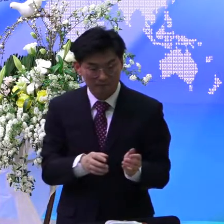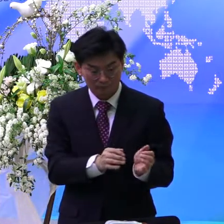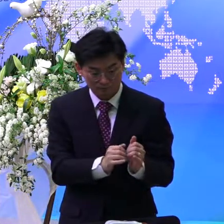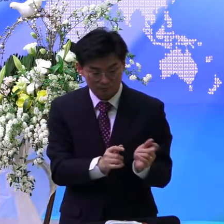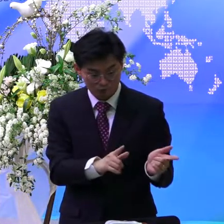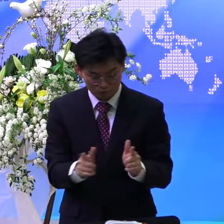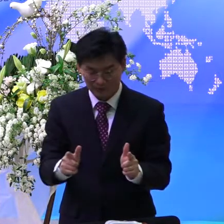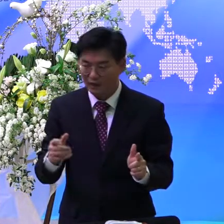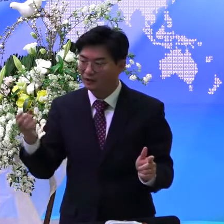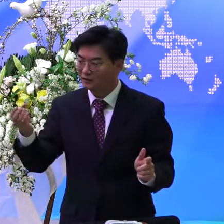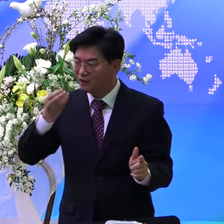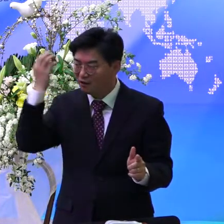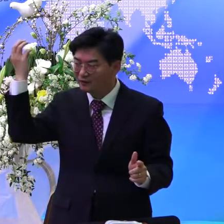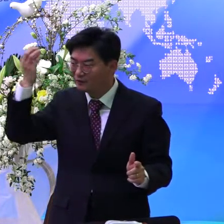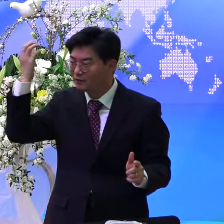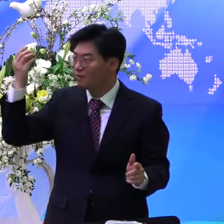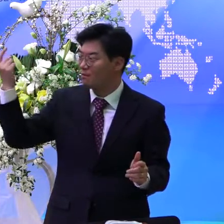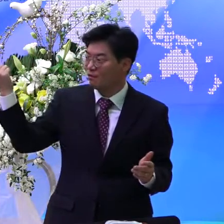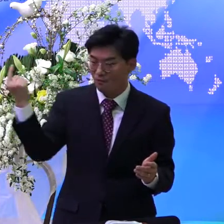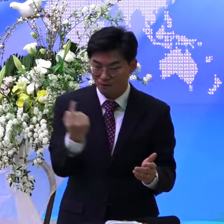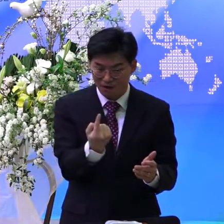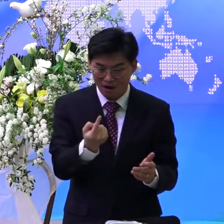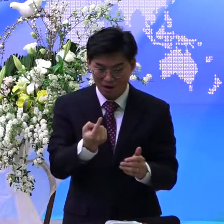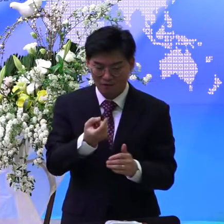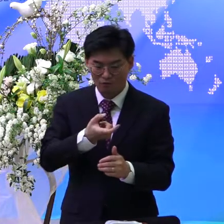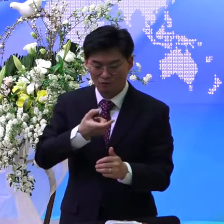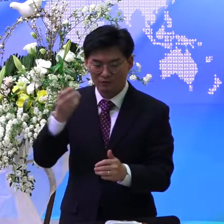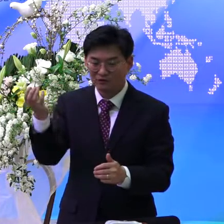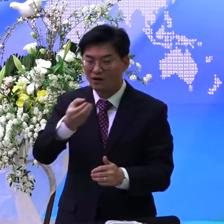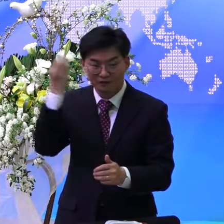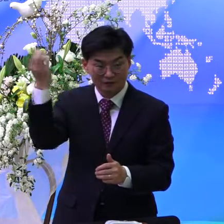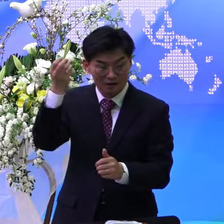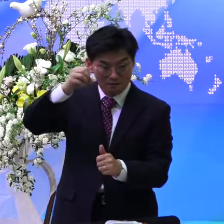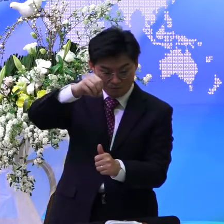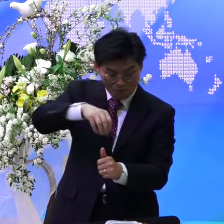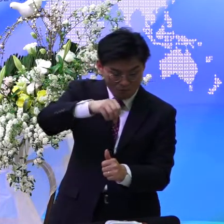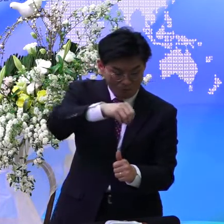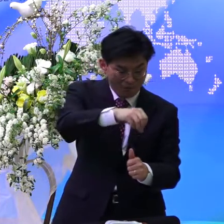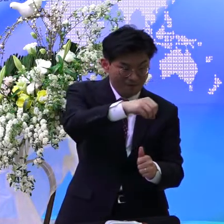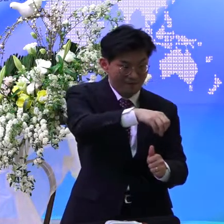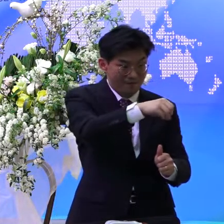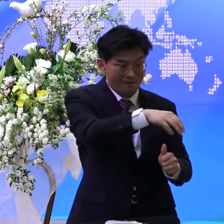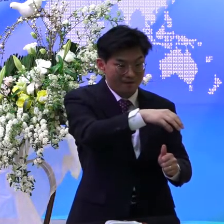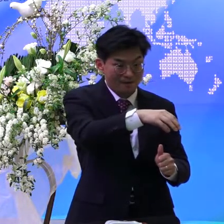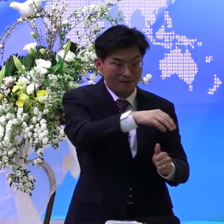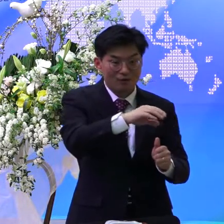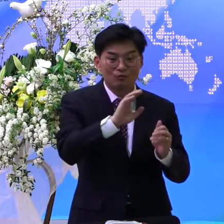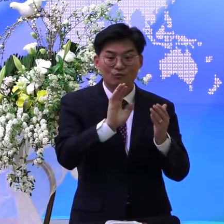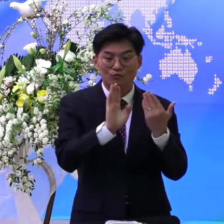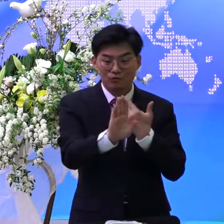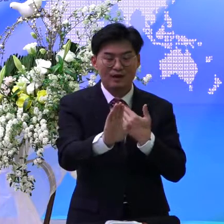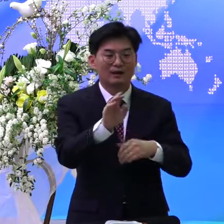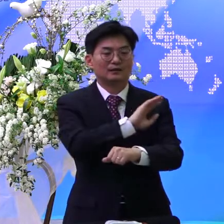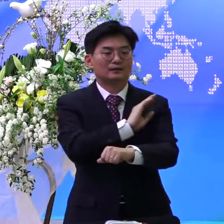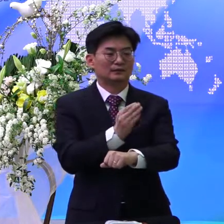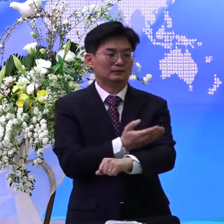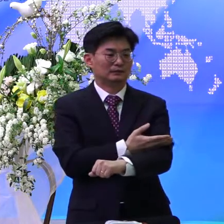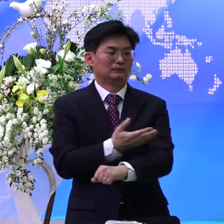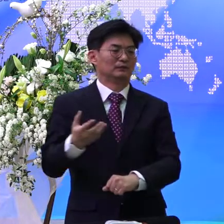일어났습니다. 그래서 얼마 전까지만 해도 예수님을 십자가 못 박아 죽여야 한다고 흥분하고 외쳤던 수많은